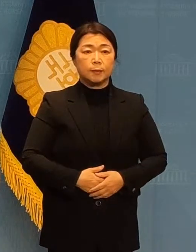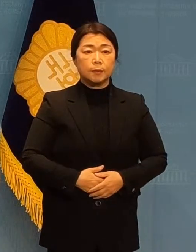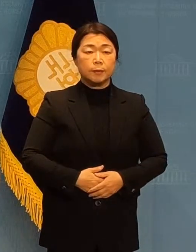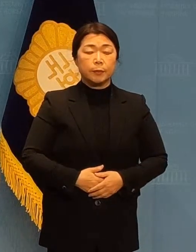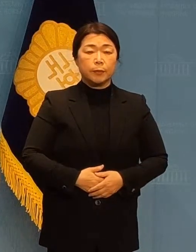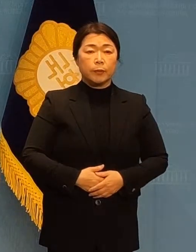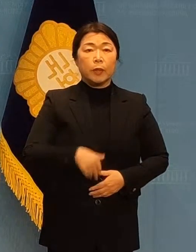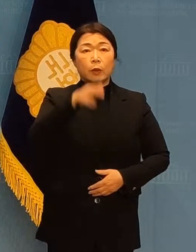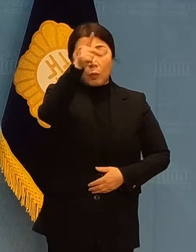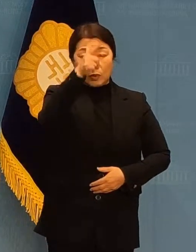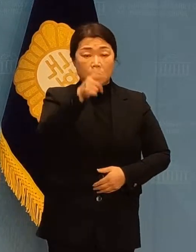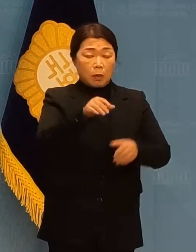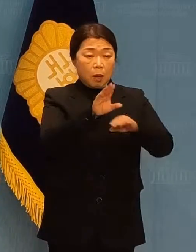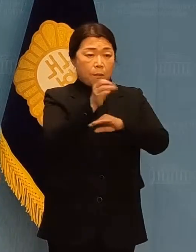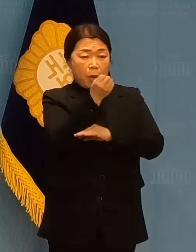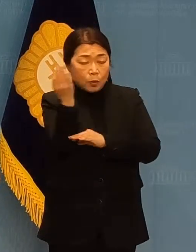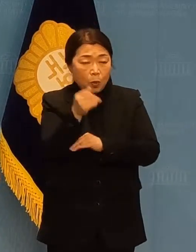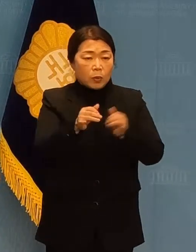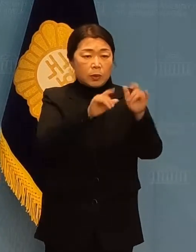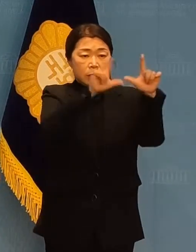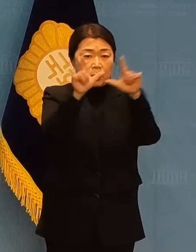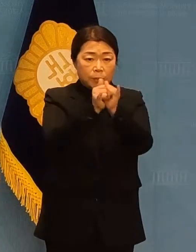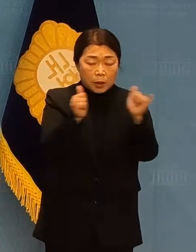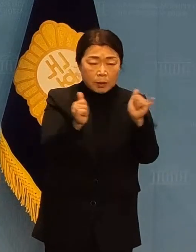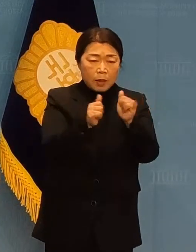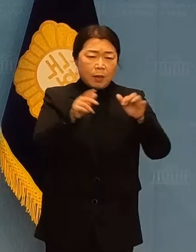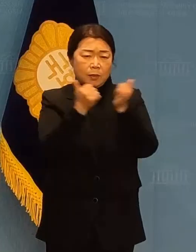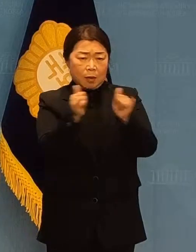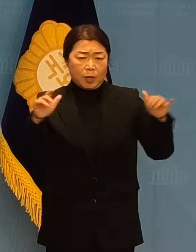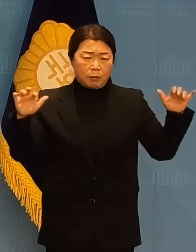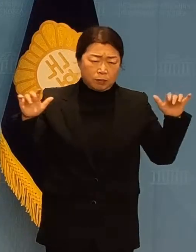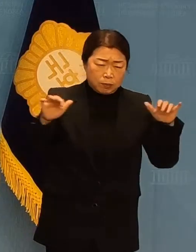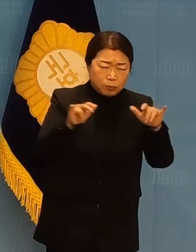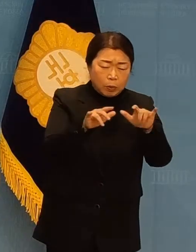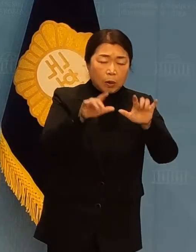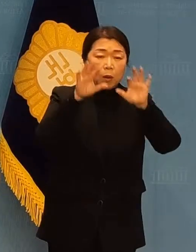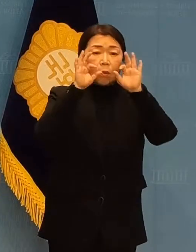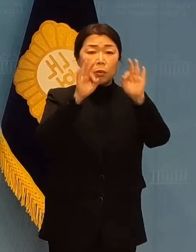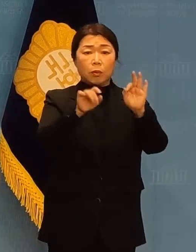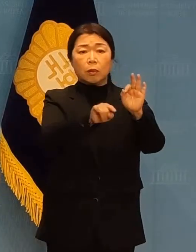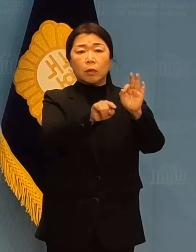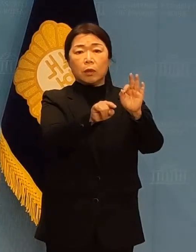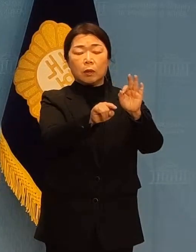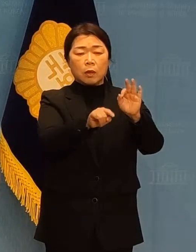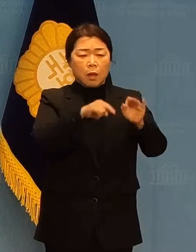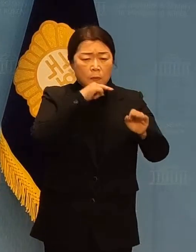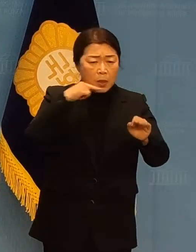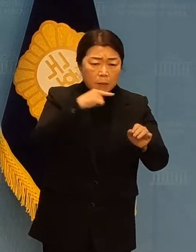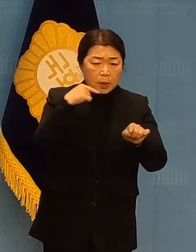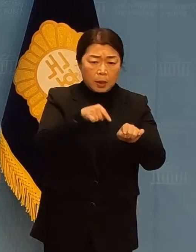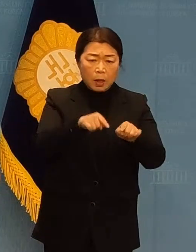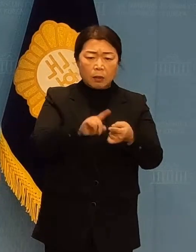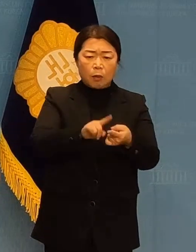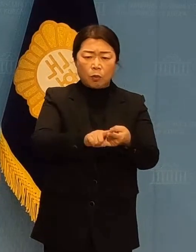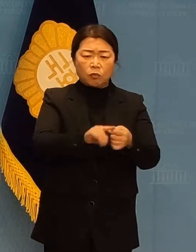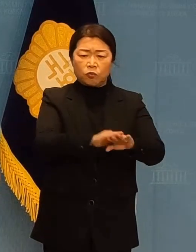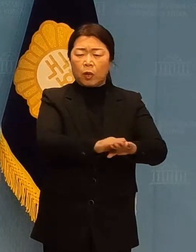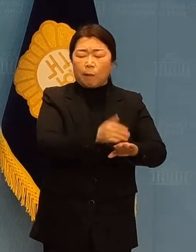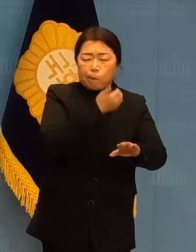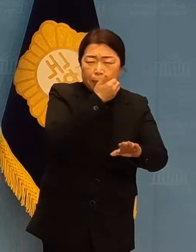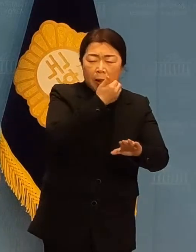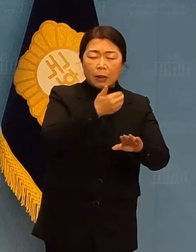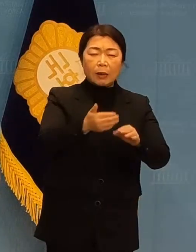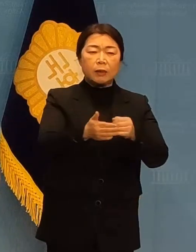경찰은 방송사, 시민 등 다수 인파가 몰려 있었던 점을 고려해 혈흔 자국을 그대로 두기